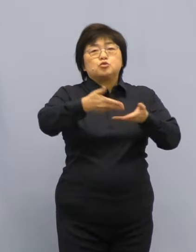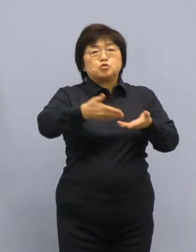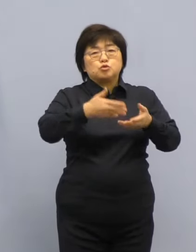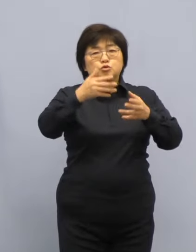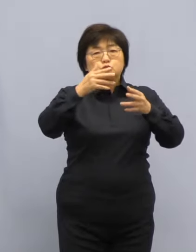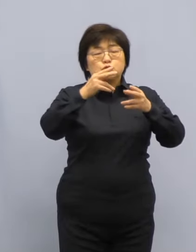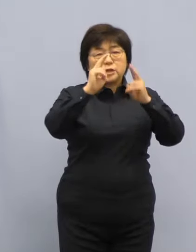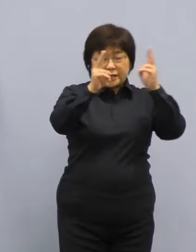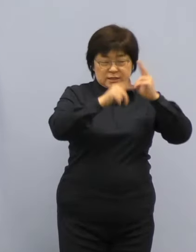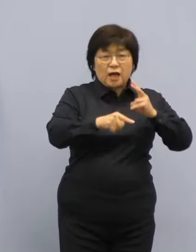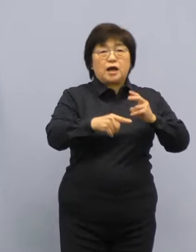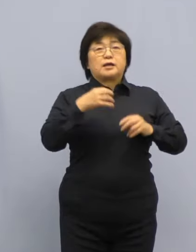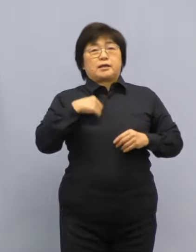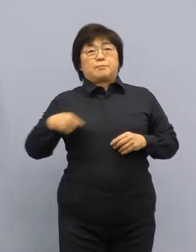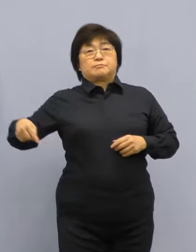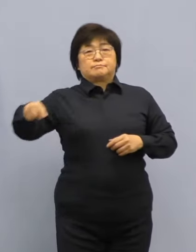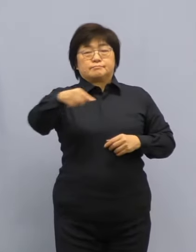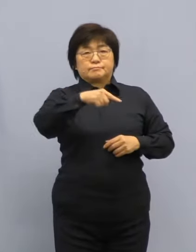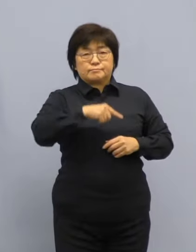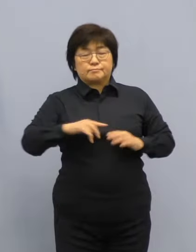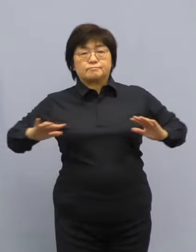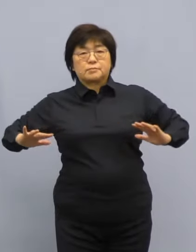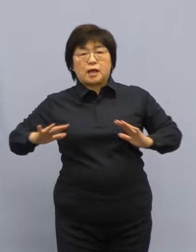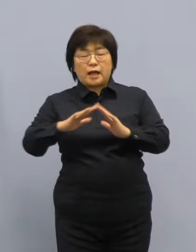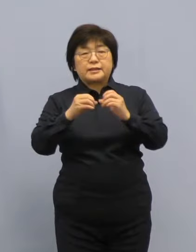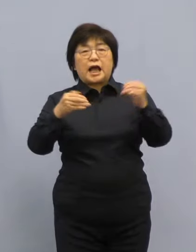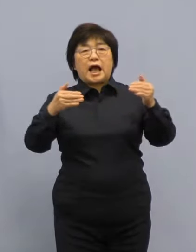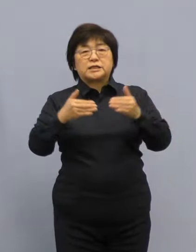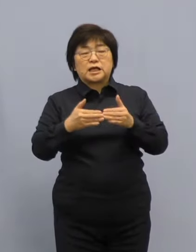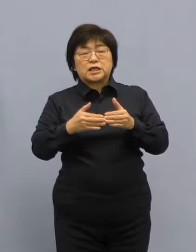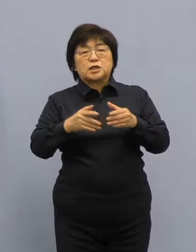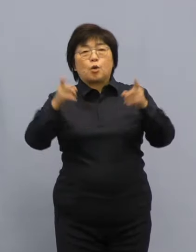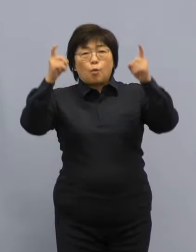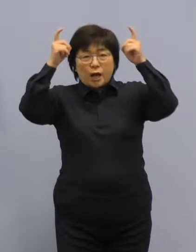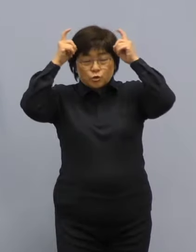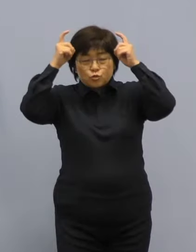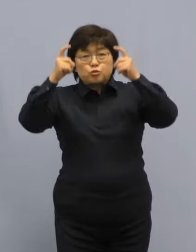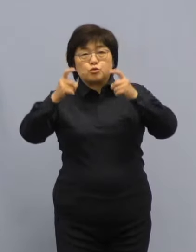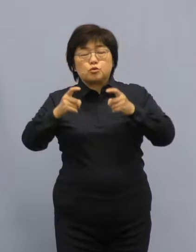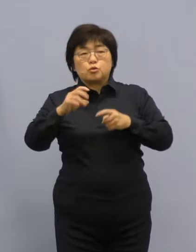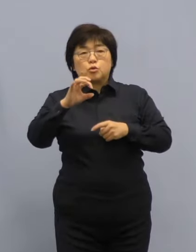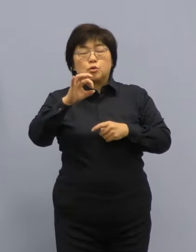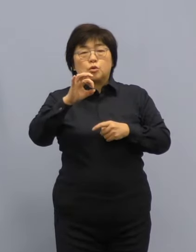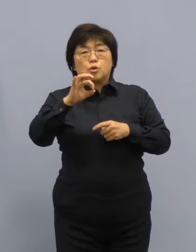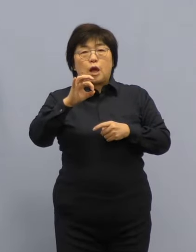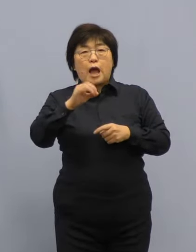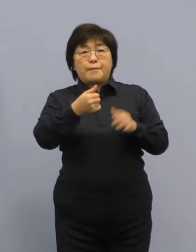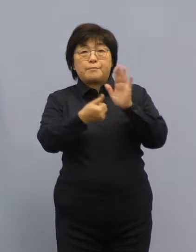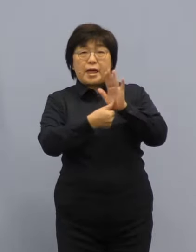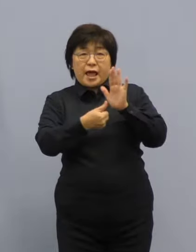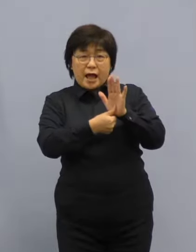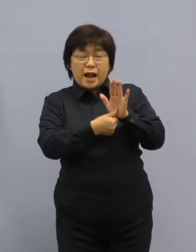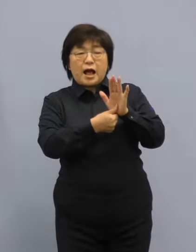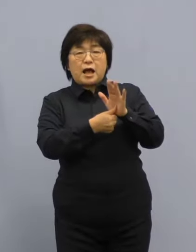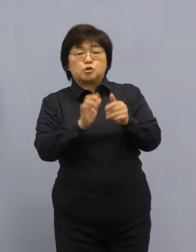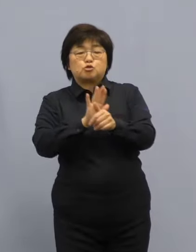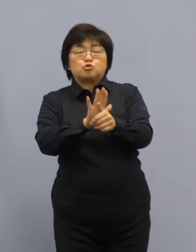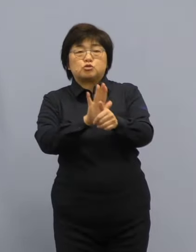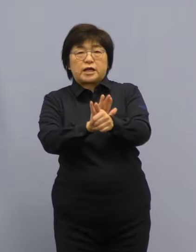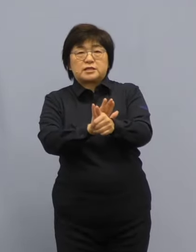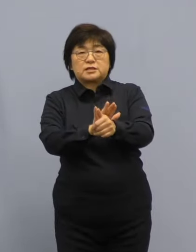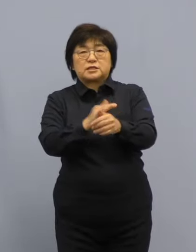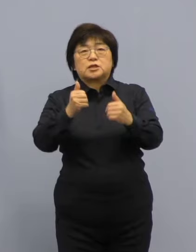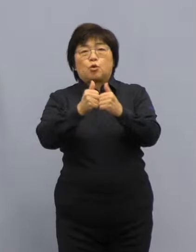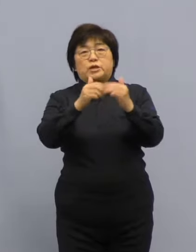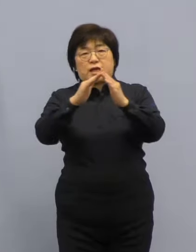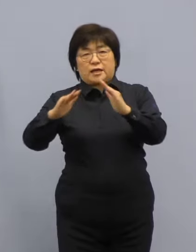して、構成をしております長崎和牛銘柄推進協議会というものがございますけれども、こちらにおいて長崎和